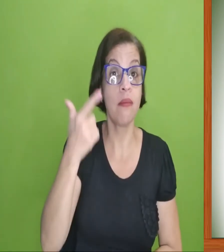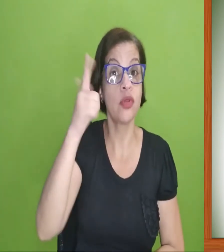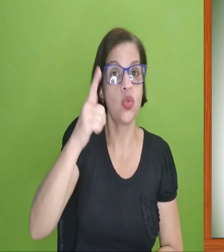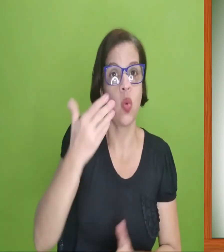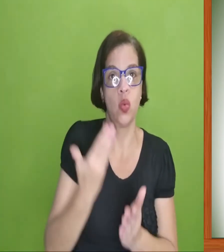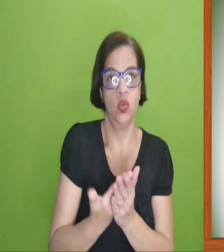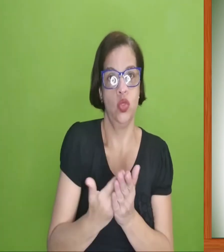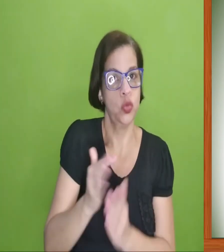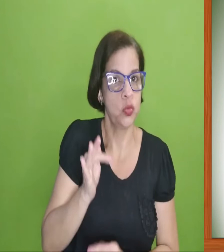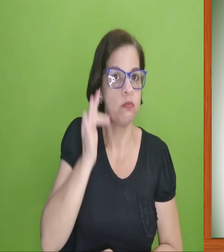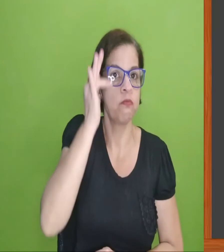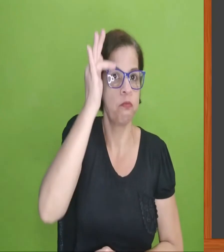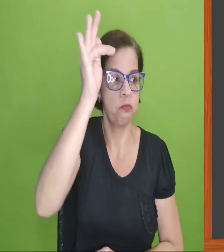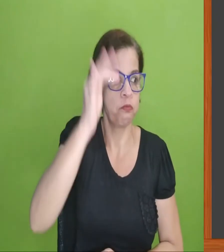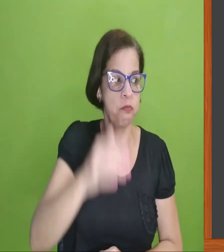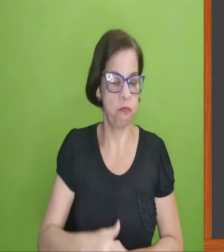outras aulas.